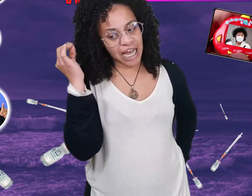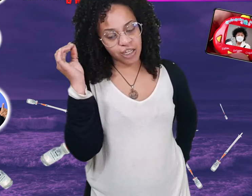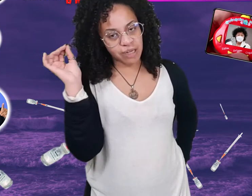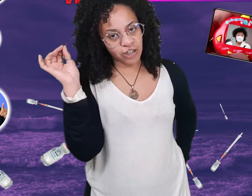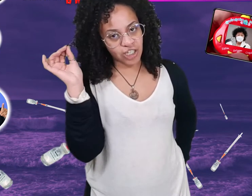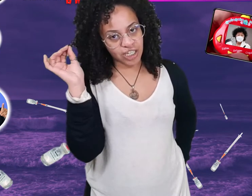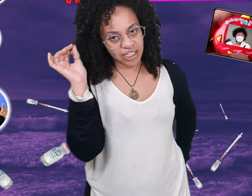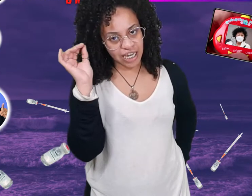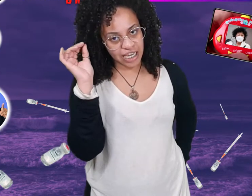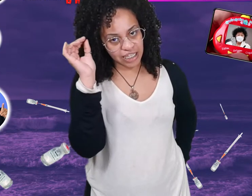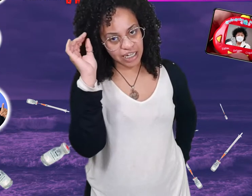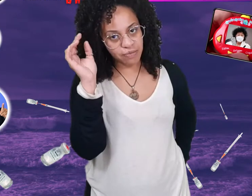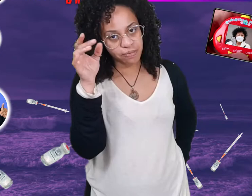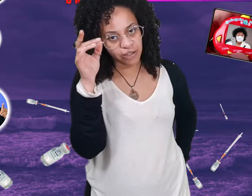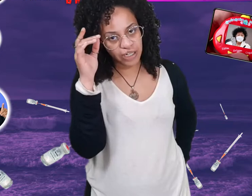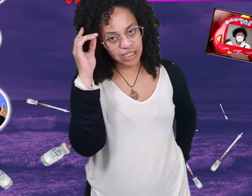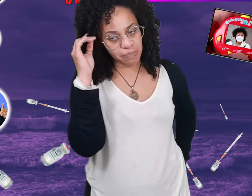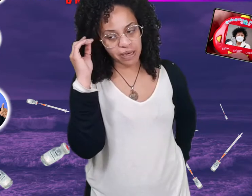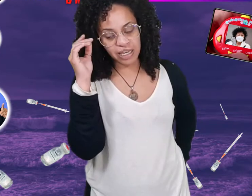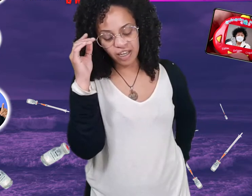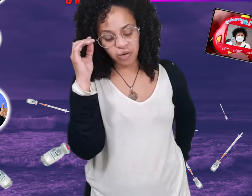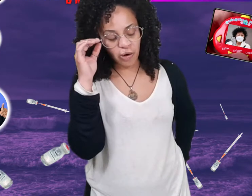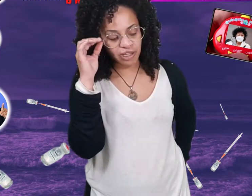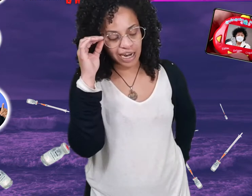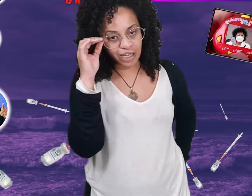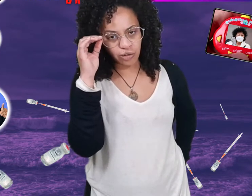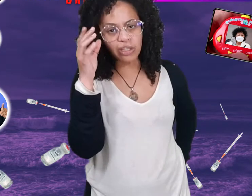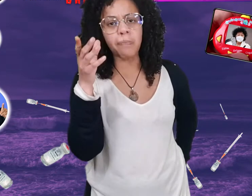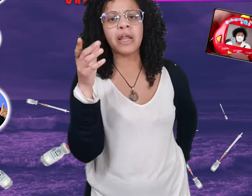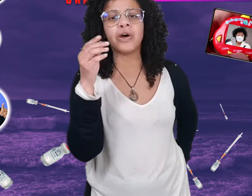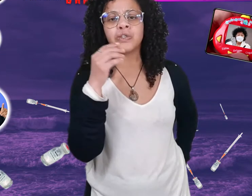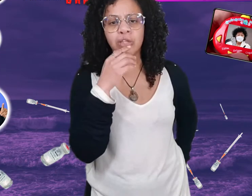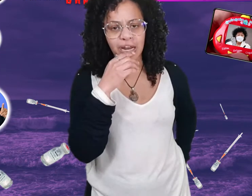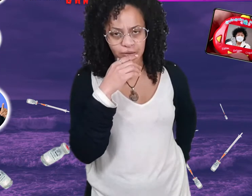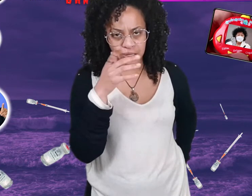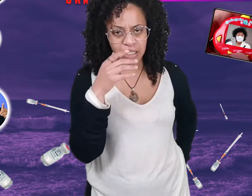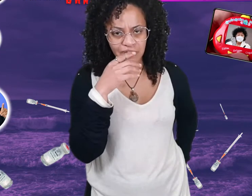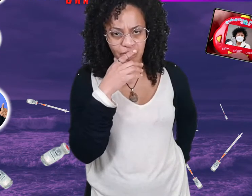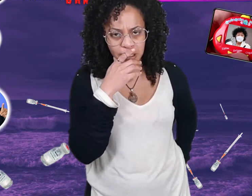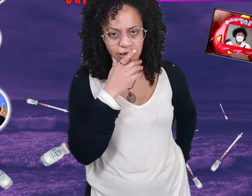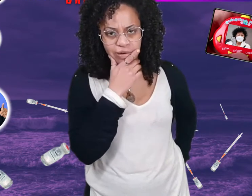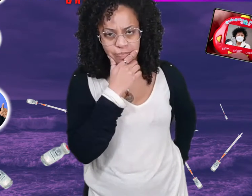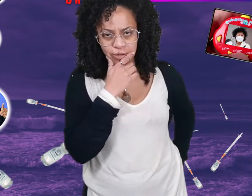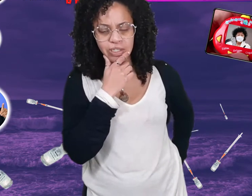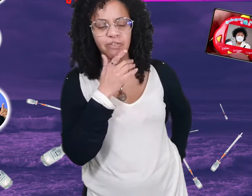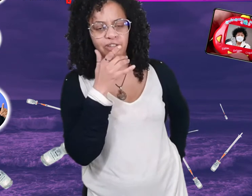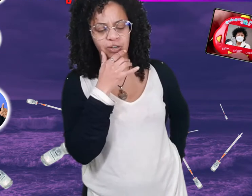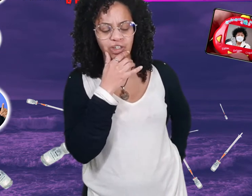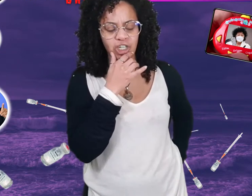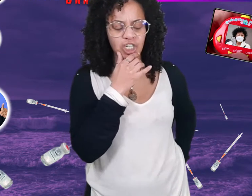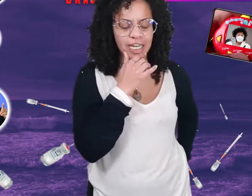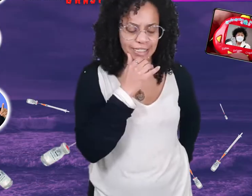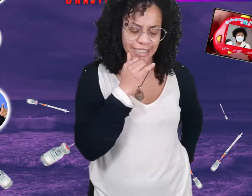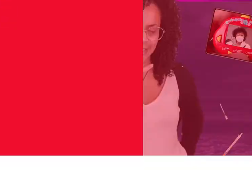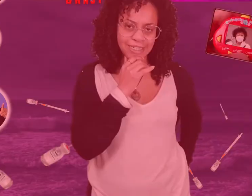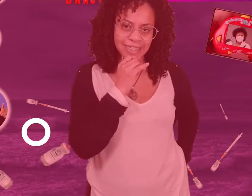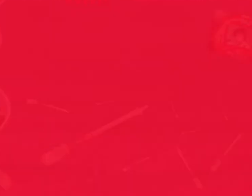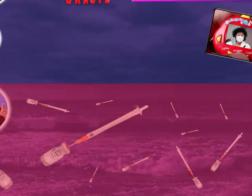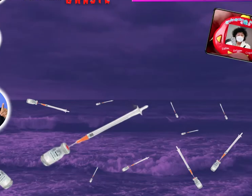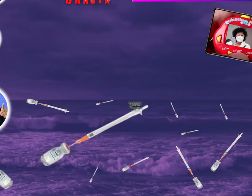Do nada, uma notícia entra pra dona CPI que o Contarato... Conta pra nós, Contarato. Manda essa informação aí, produção, fazendo uma gentileza. Fala mesmo. Quis